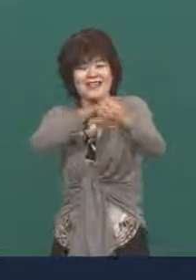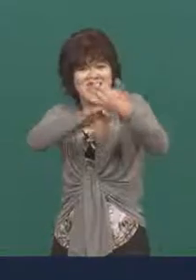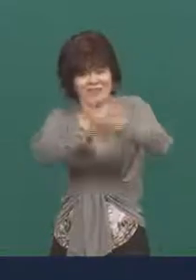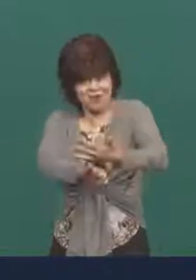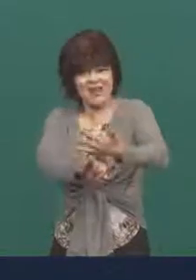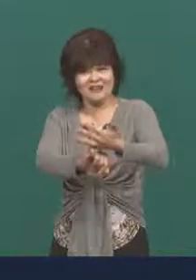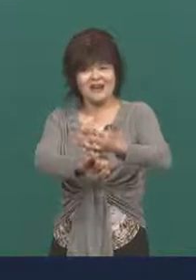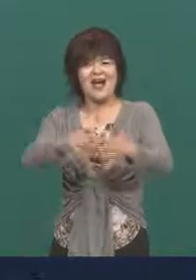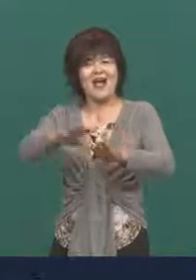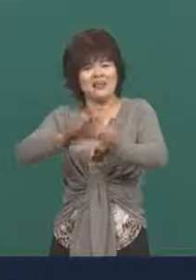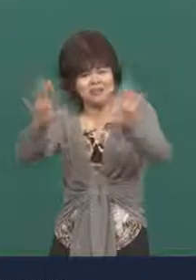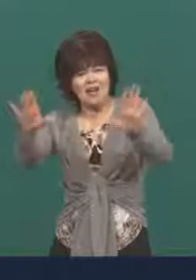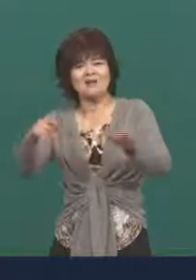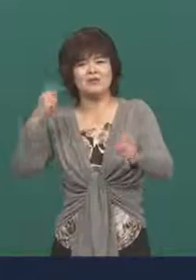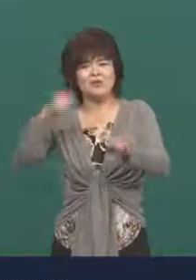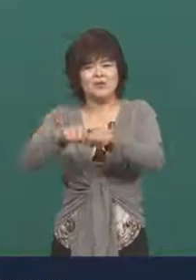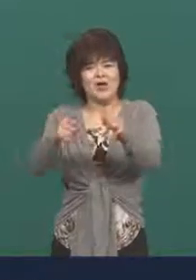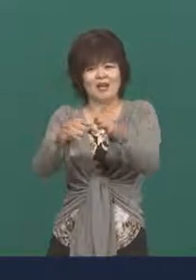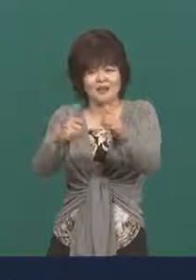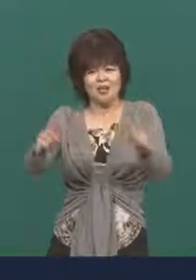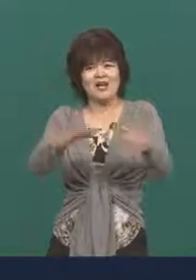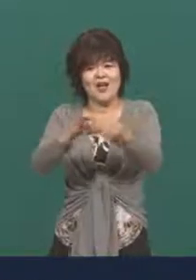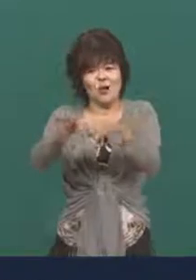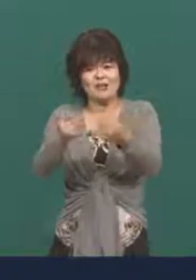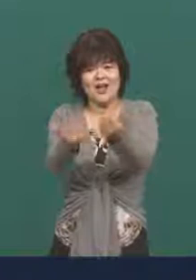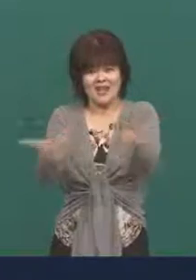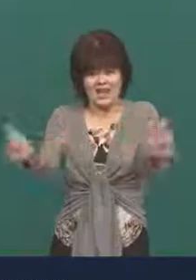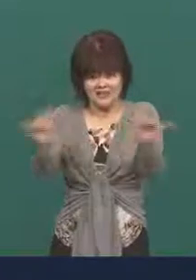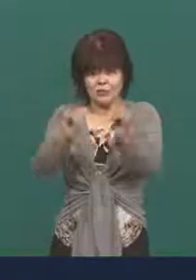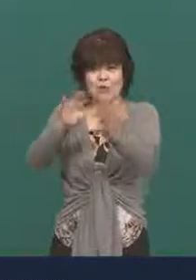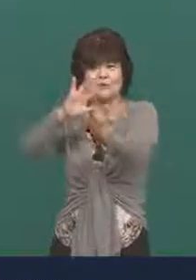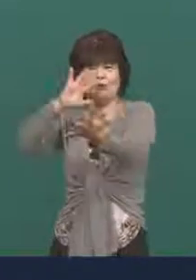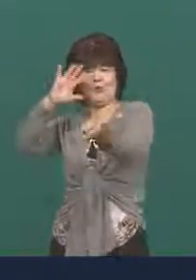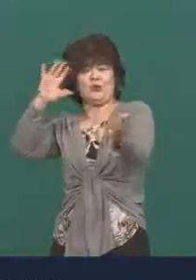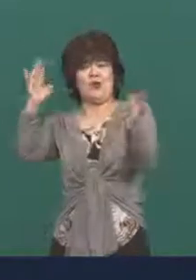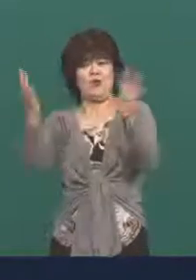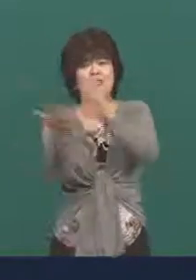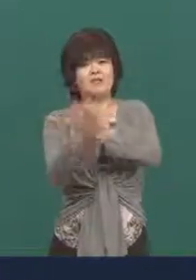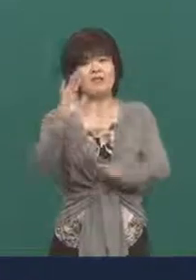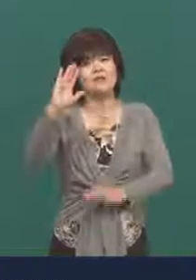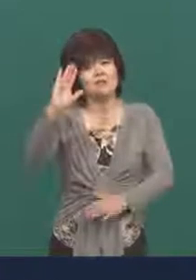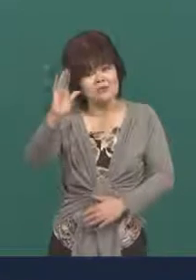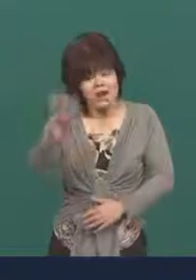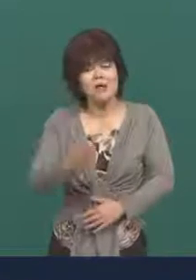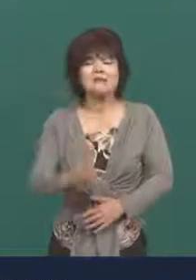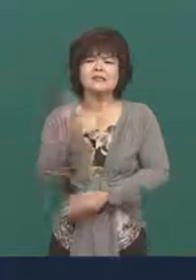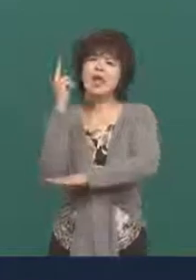じめ、聴覚障害者に関わる社会情勢が大きく変化していますが、